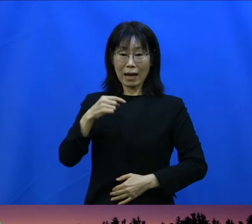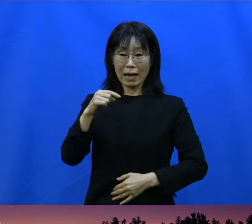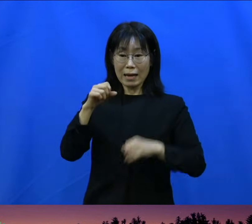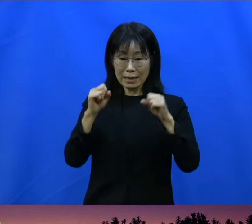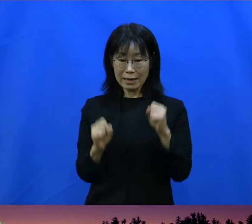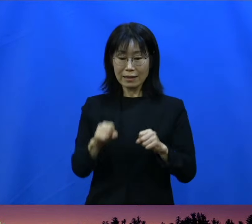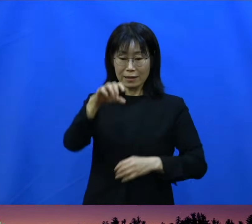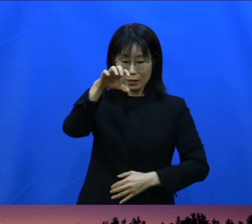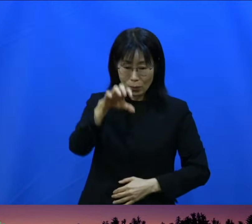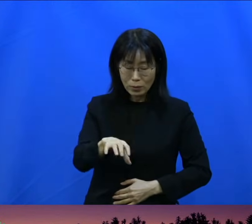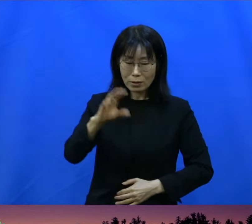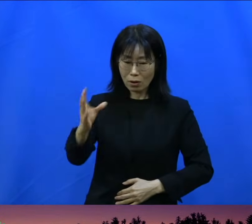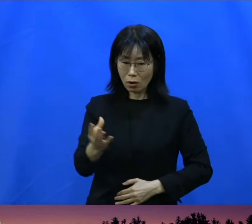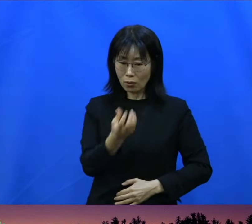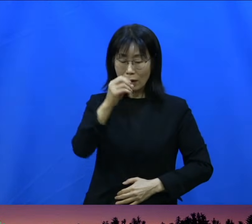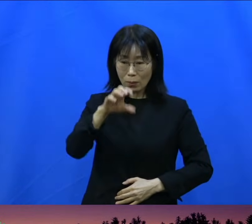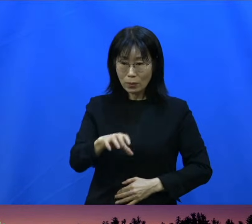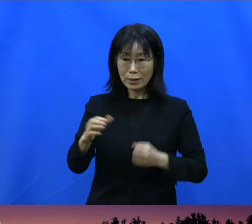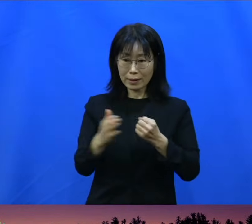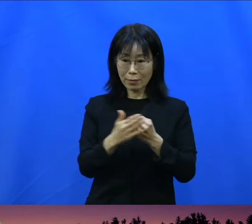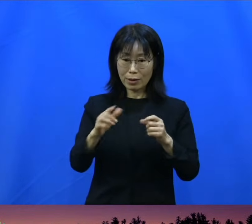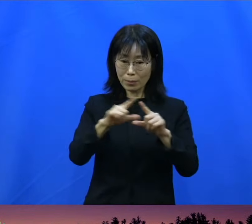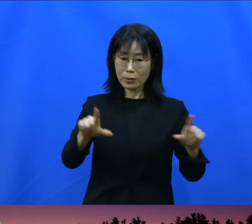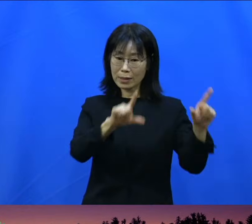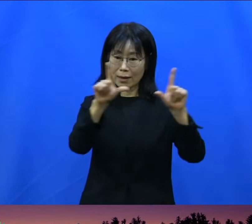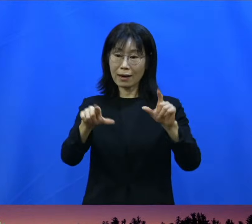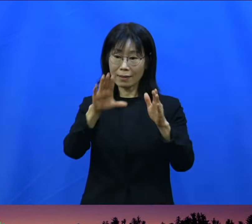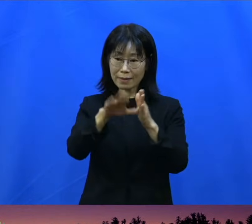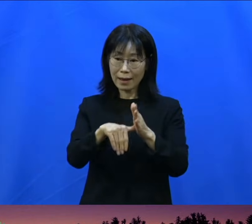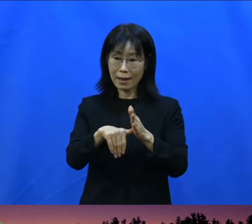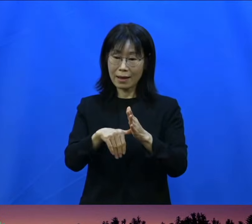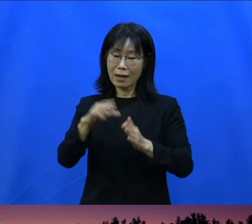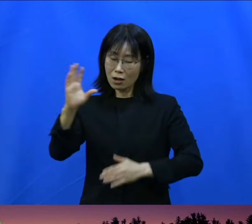일상의 삶에서 거룩을 실천하는